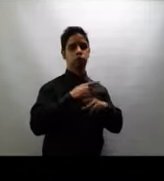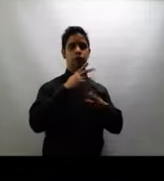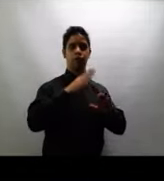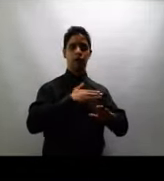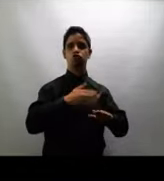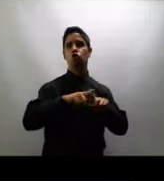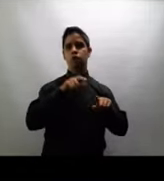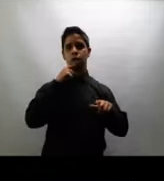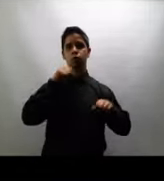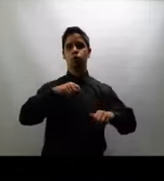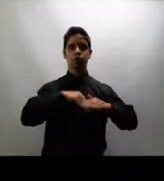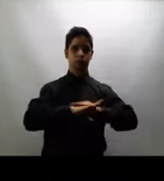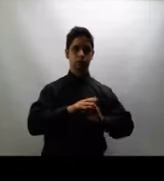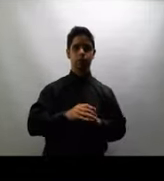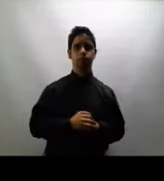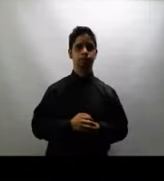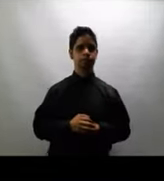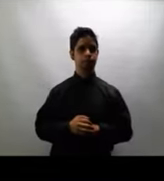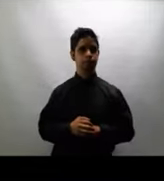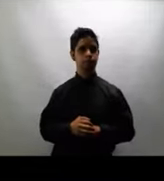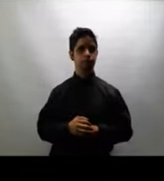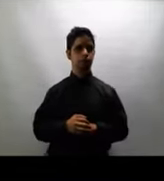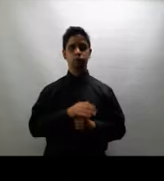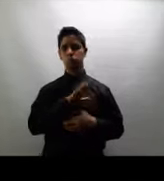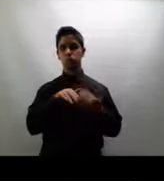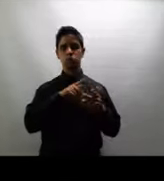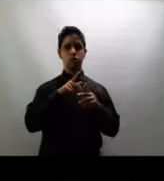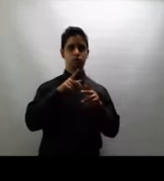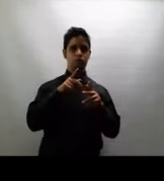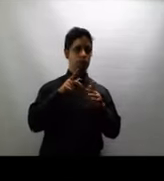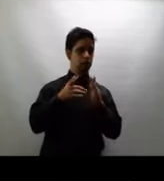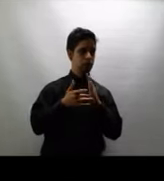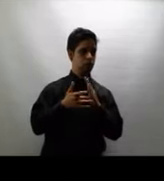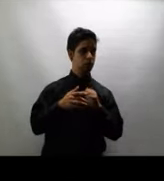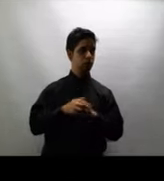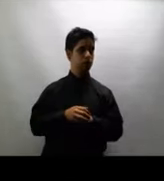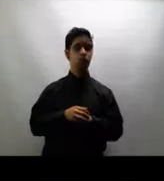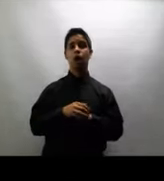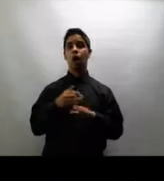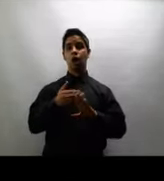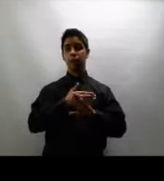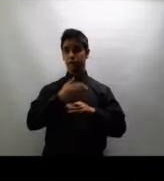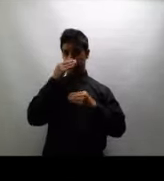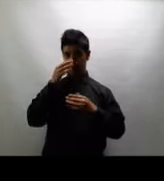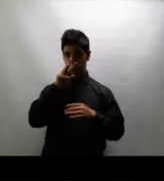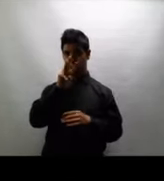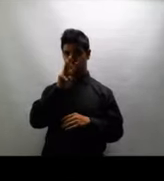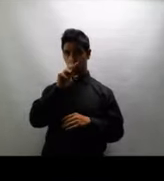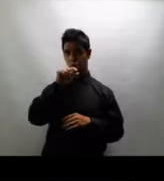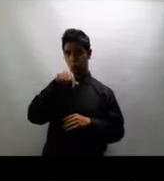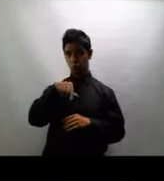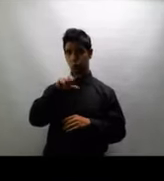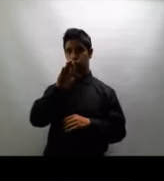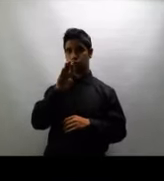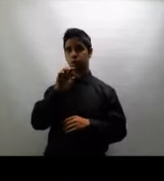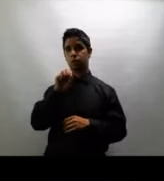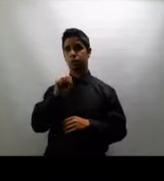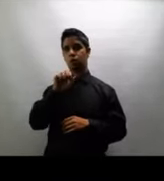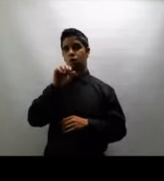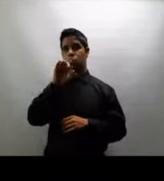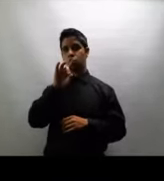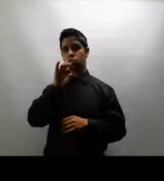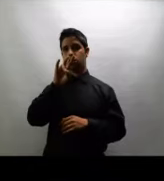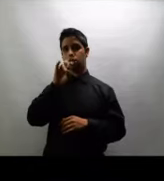ok. Que pero por lo general la industria. Sí, sí. Antes que sigas, WQBS 870M, ahí es que nos estamos escuchando.